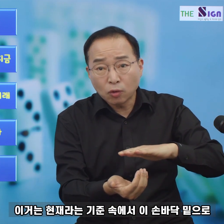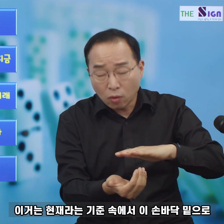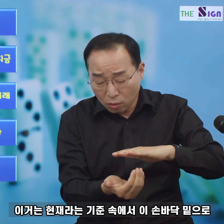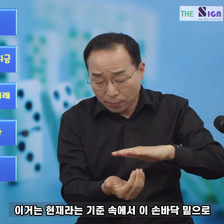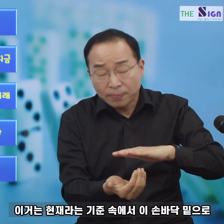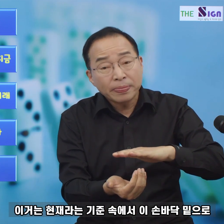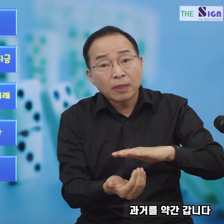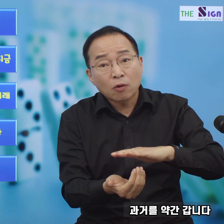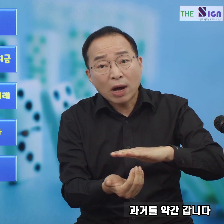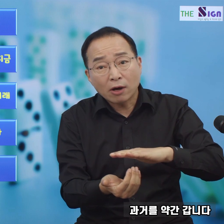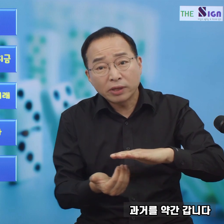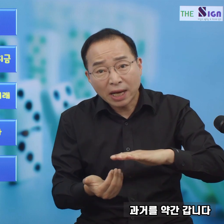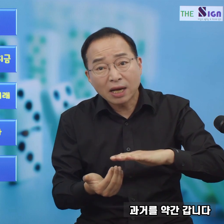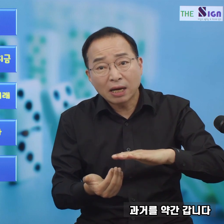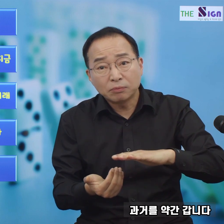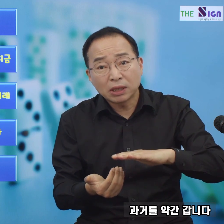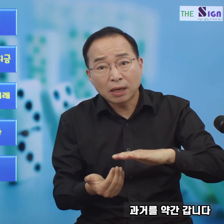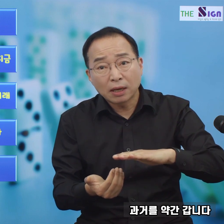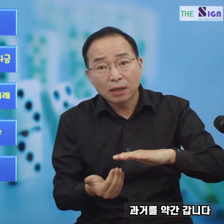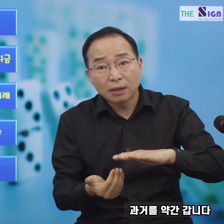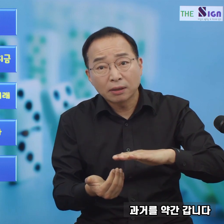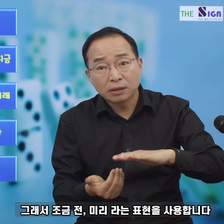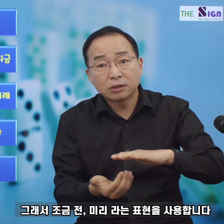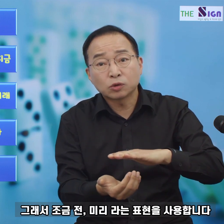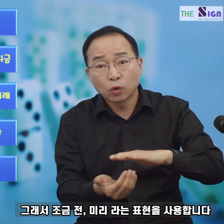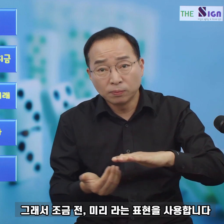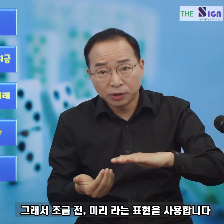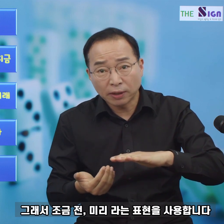밑으로 과거를 약간 갑니다. 그래서 조금 전,